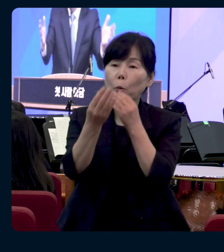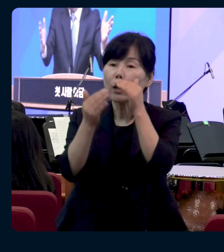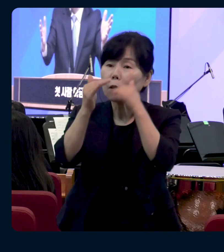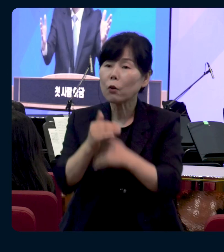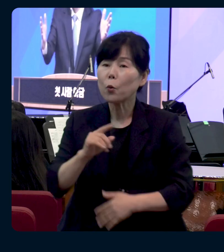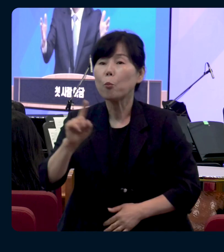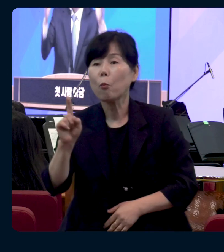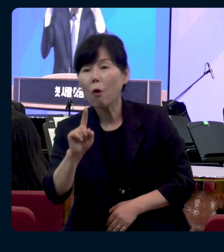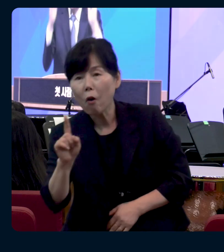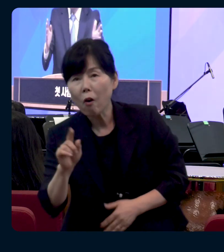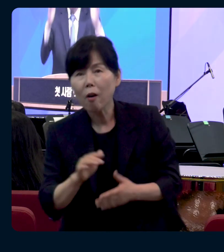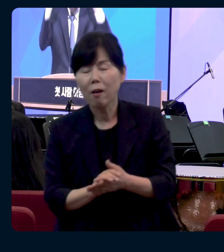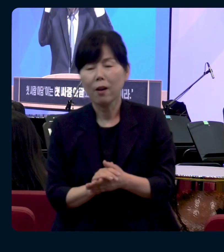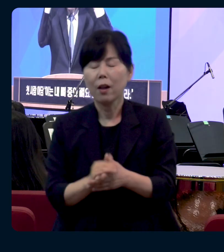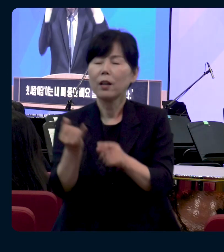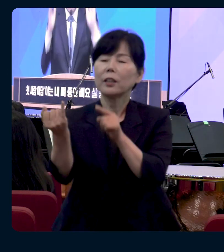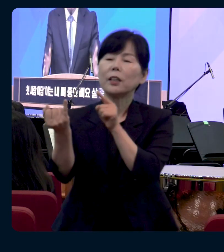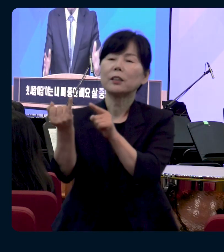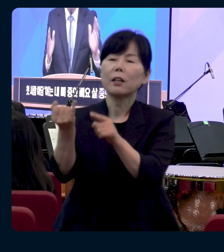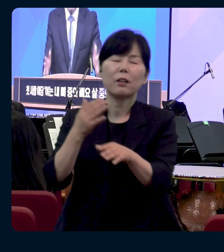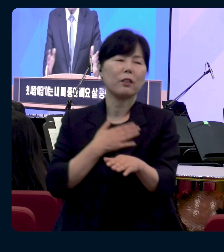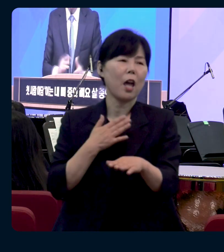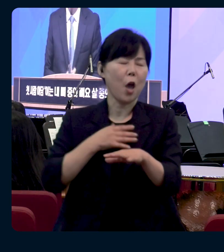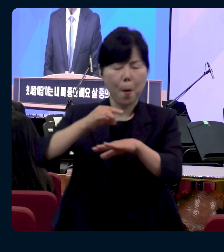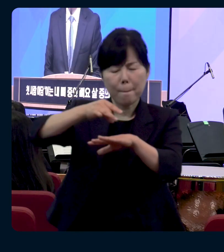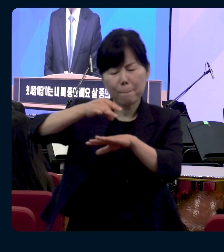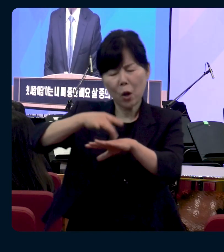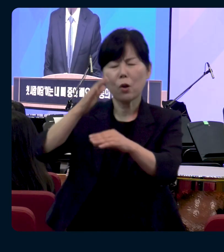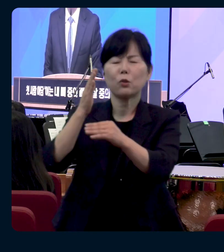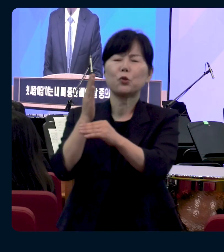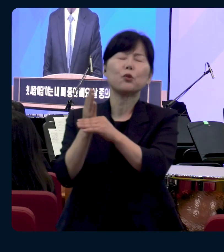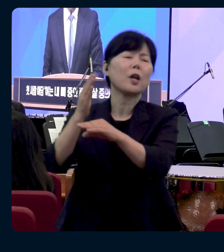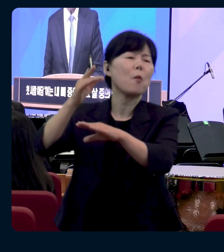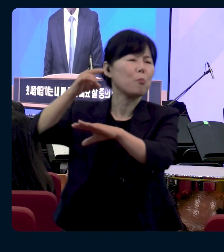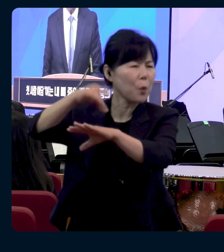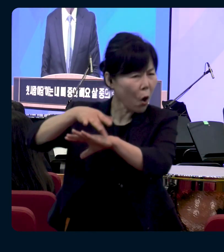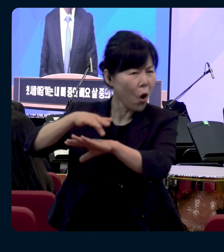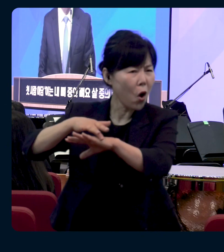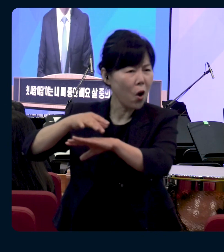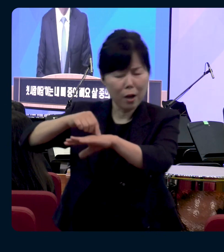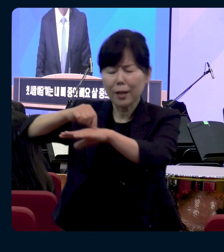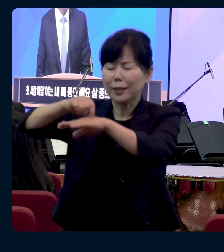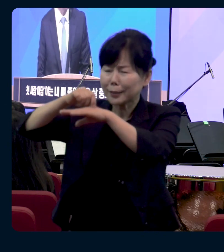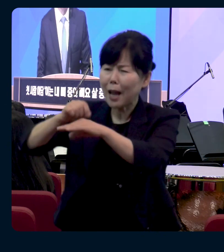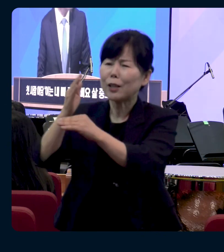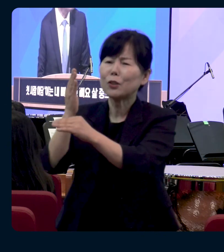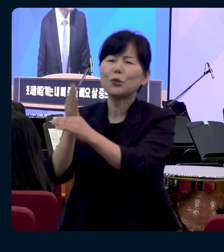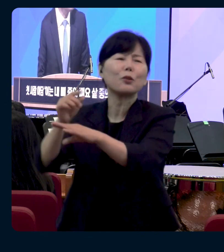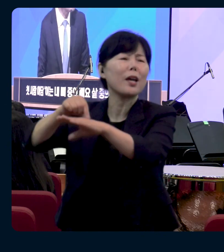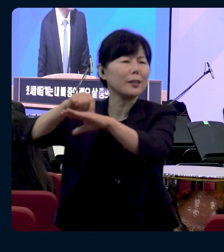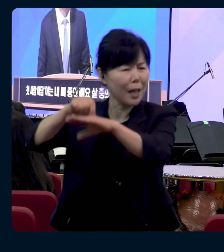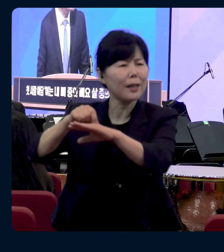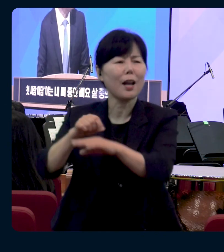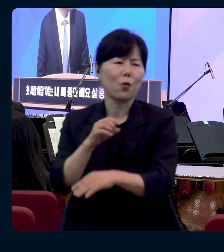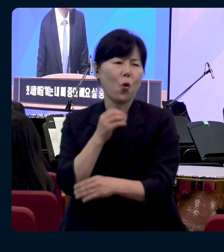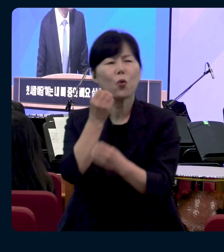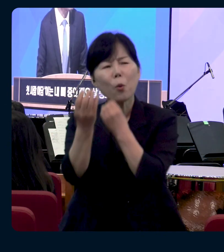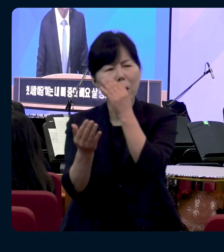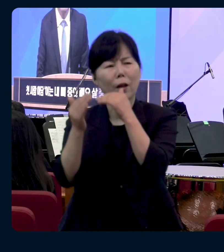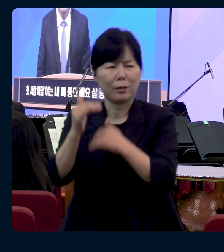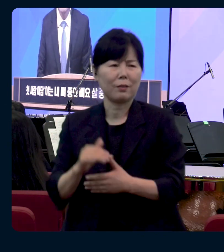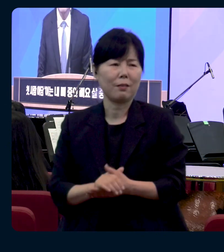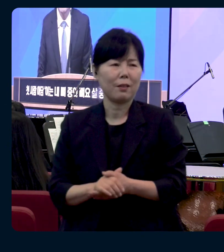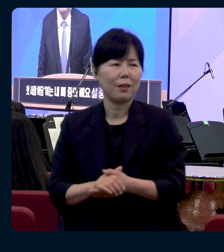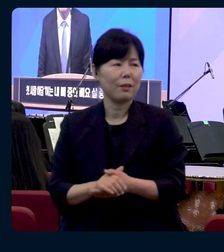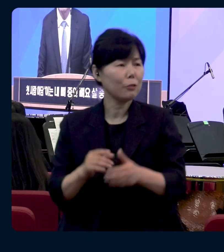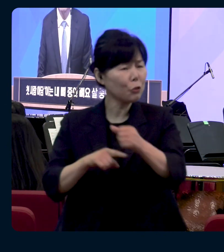뭐라고 고백했냐면요, 이는 내 뼈 중에 뼈요 살 중에 살이라, 이렇게 고백했습니다. 이는 내 뼈 중에 뼈요 살 중에 살이라.